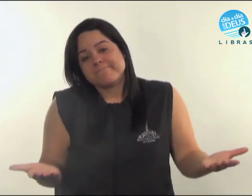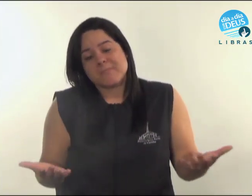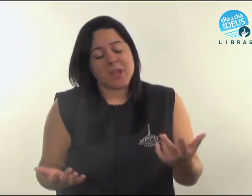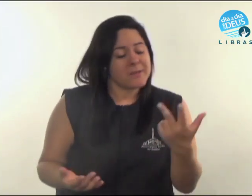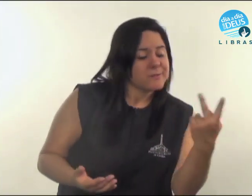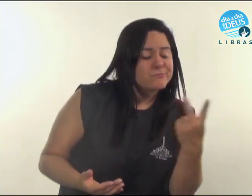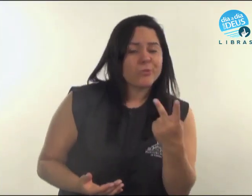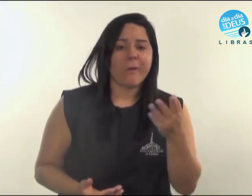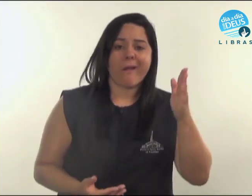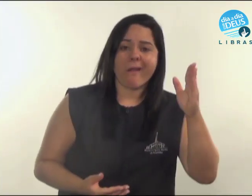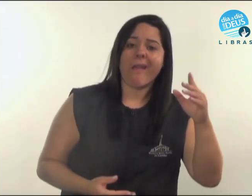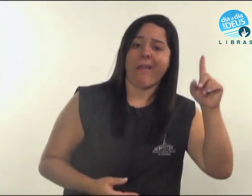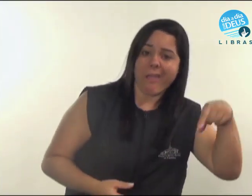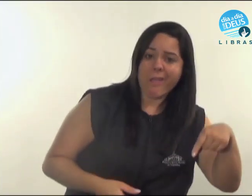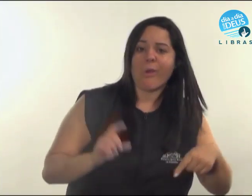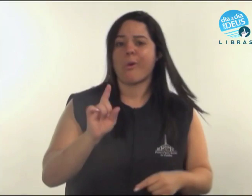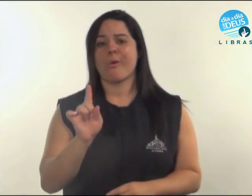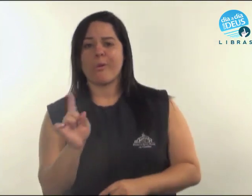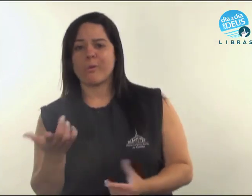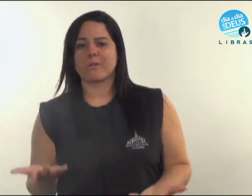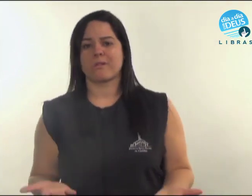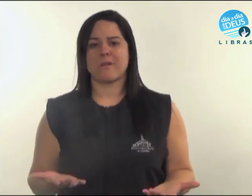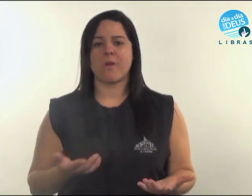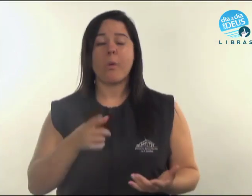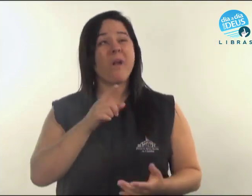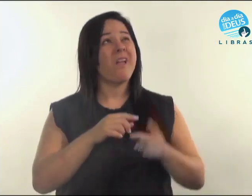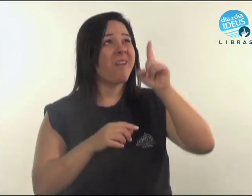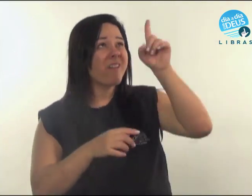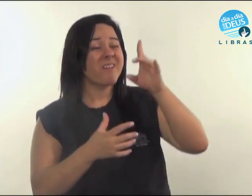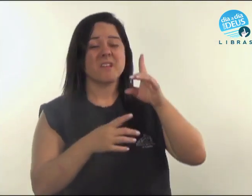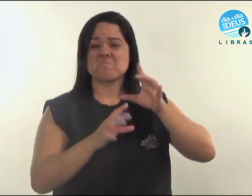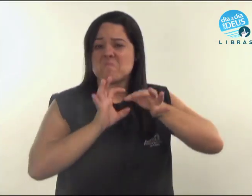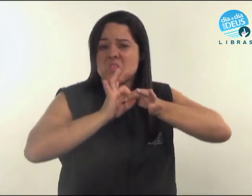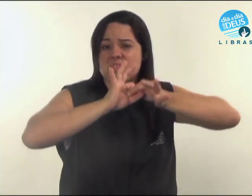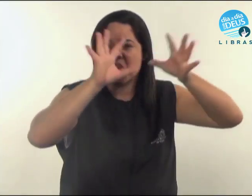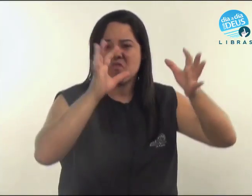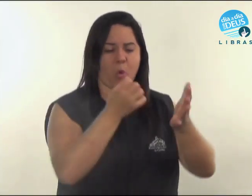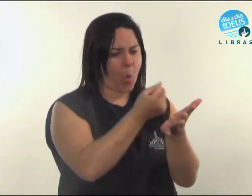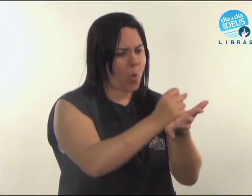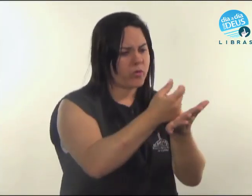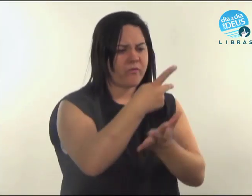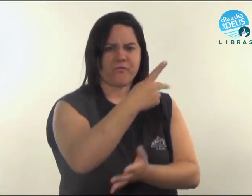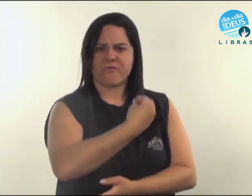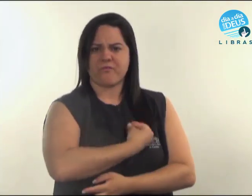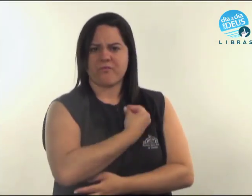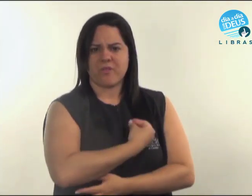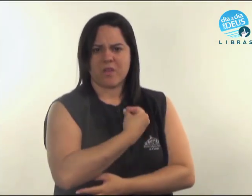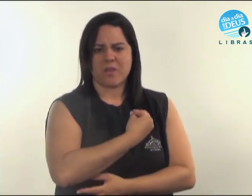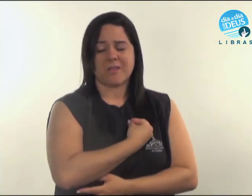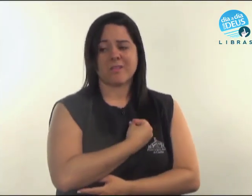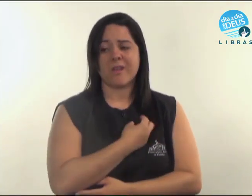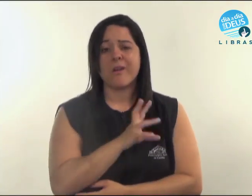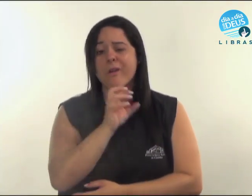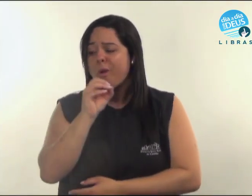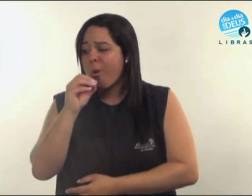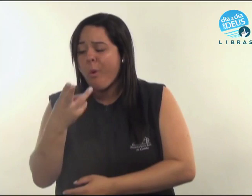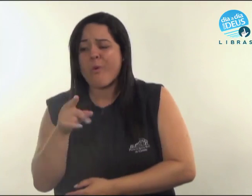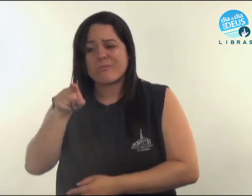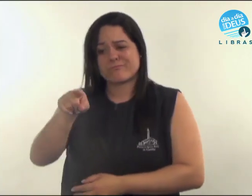a autoridade de mexer em qualquer área da tua vida, porque você entregou a tua vida a Ele, ou você